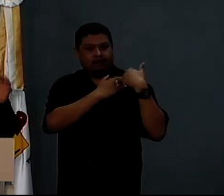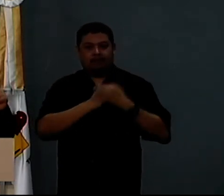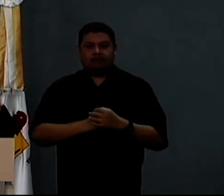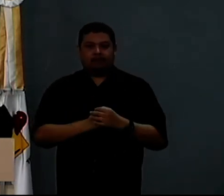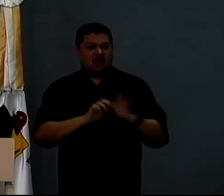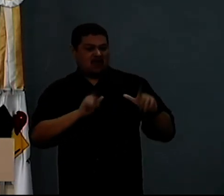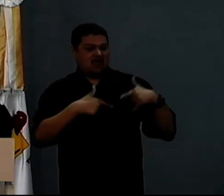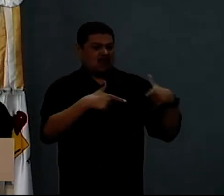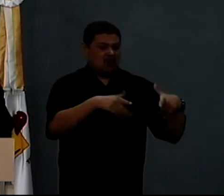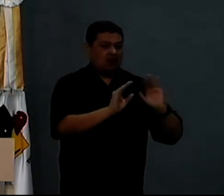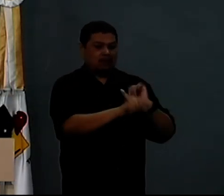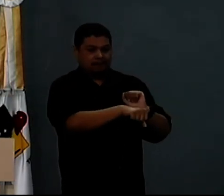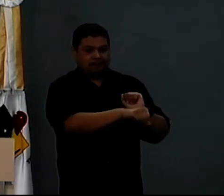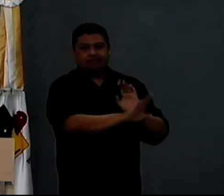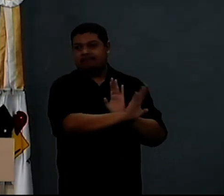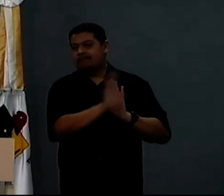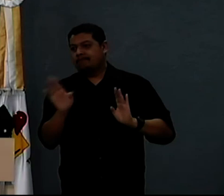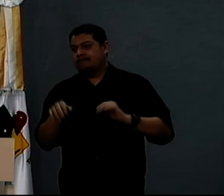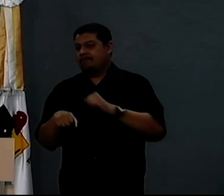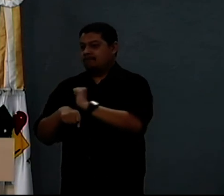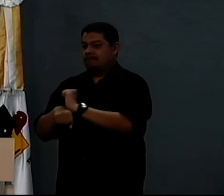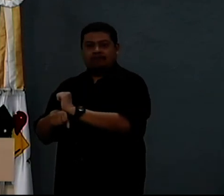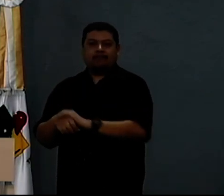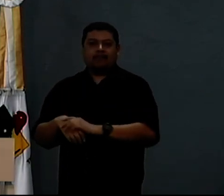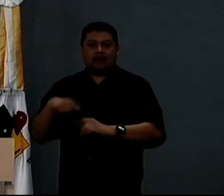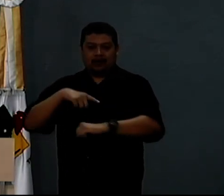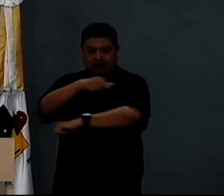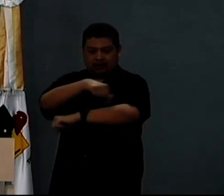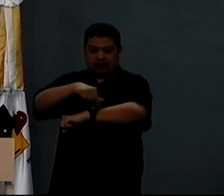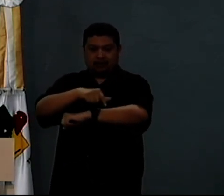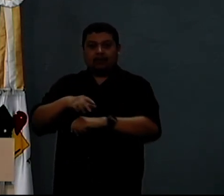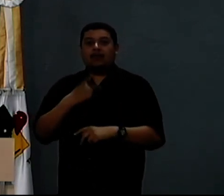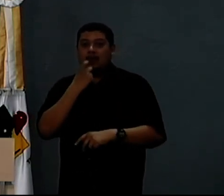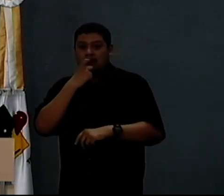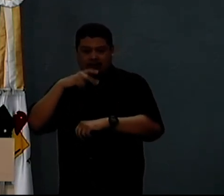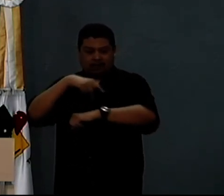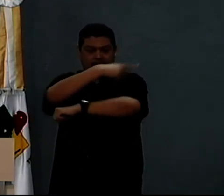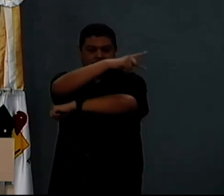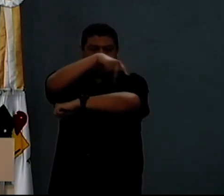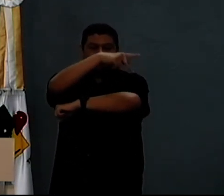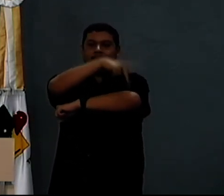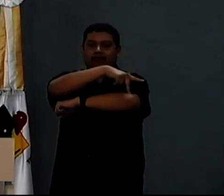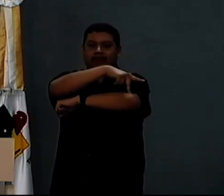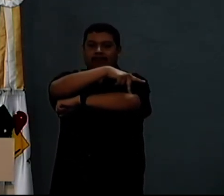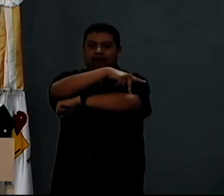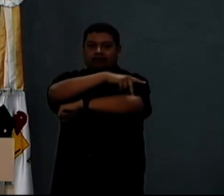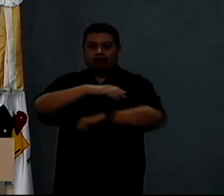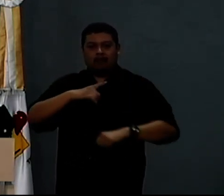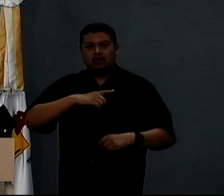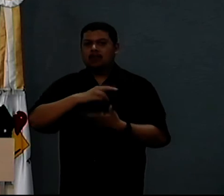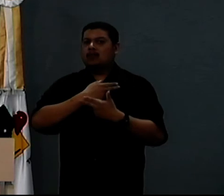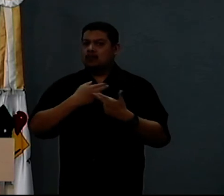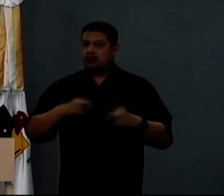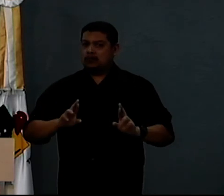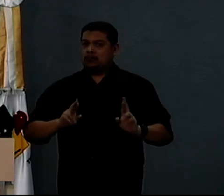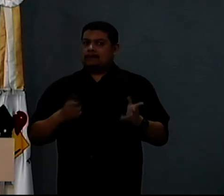de qualquer maneira. Eu estava passando ali próximo daquela calçada próxima da praça, você dá uma olhadinha assim, é meio estranho o que está acontecendo naquela calçada.